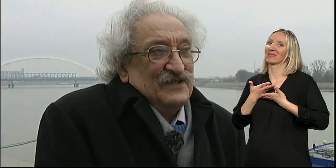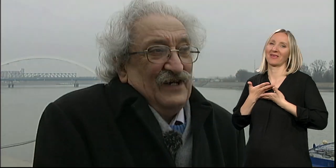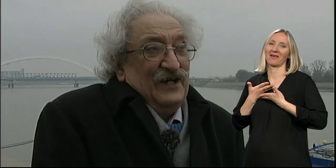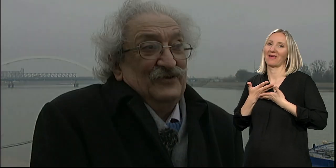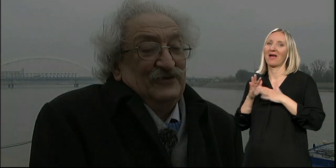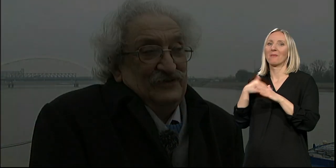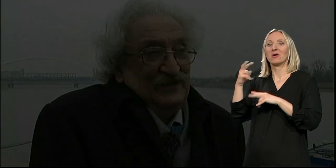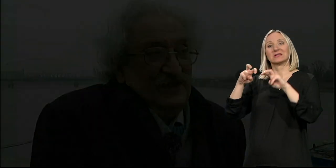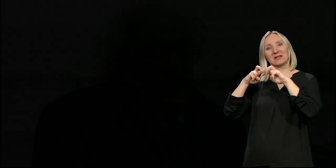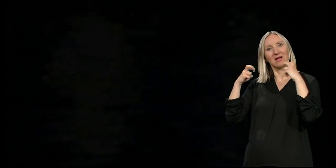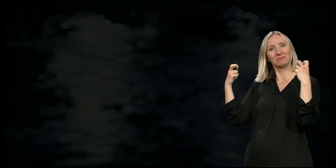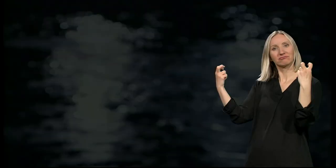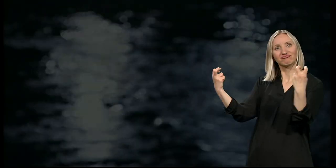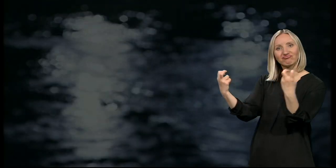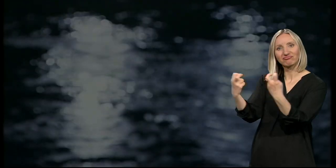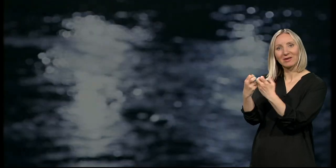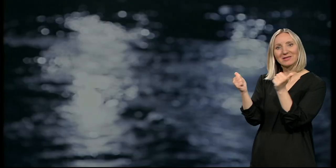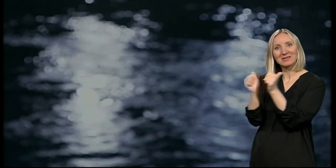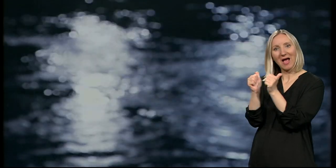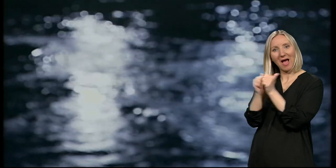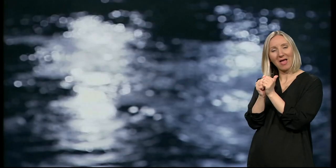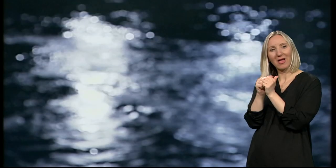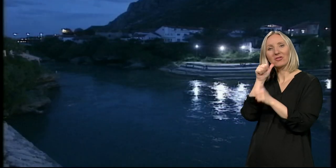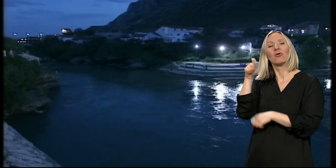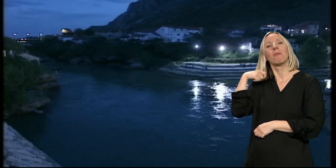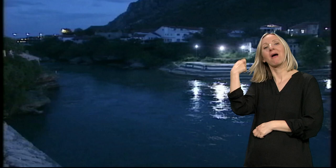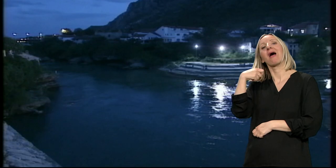Onda sede zajedno i pevaju.